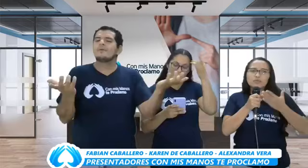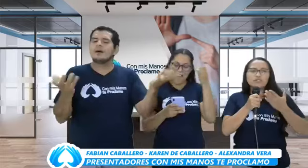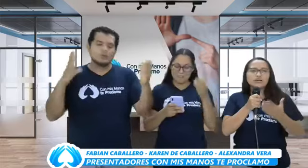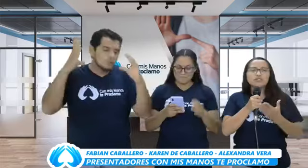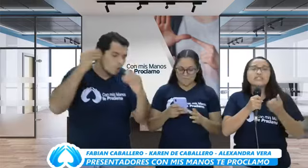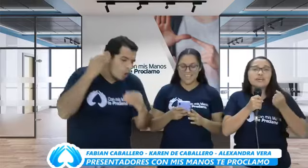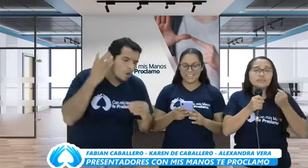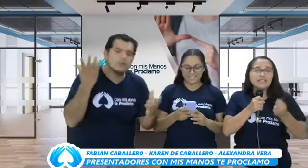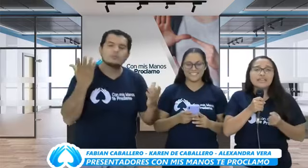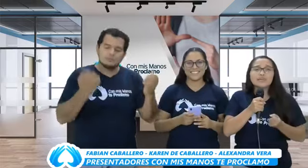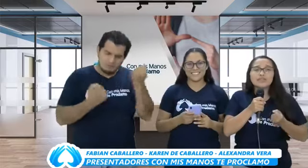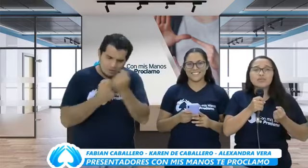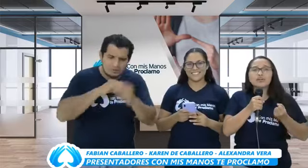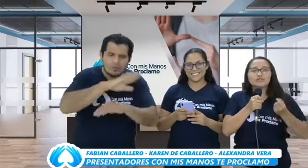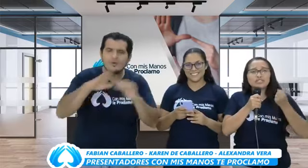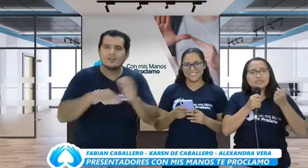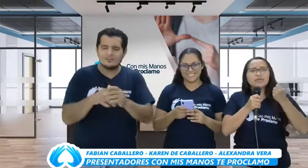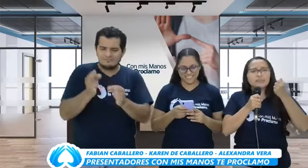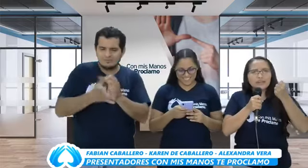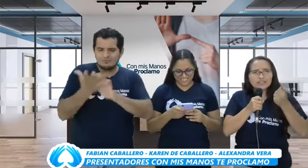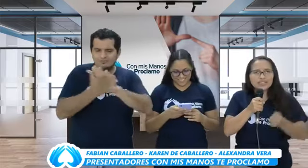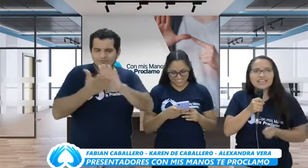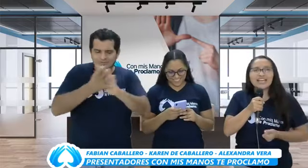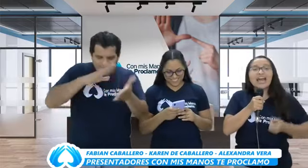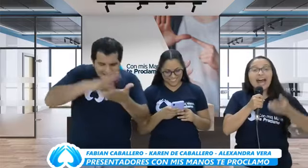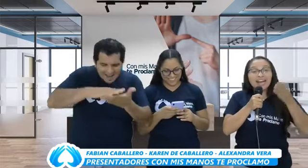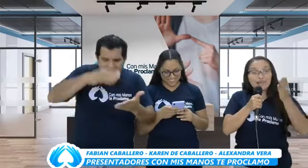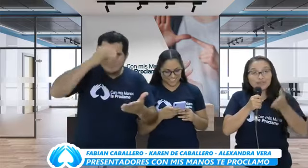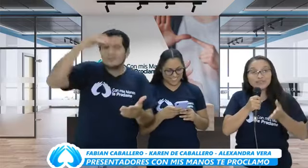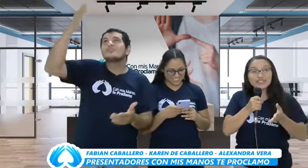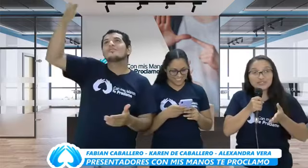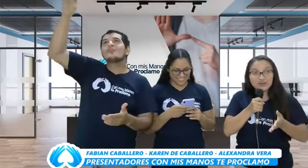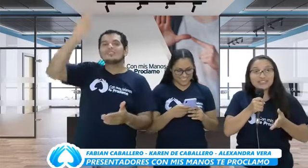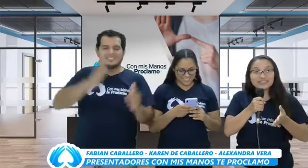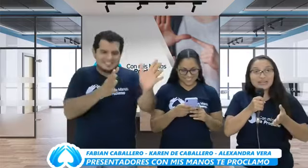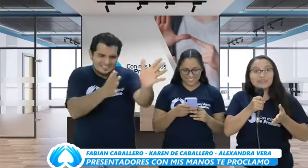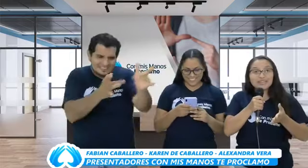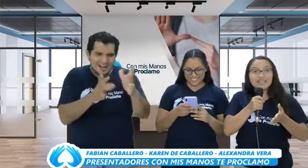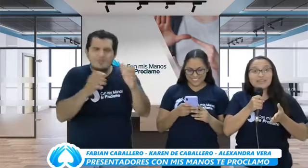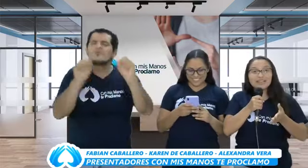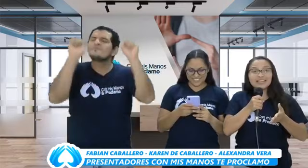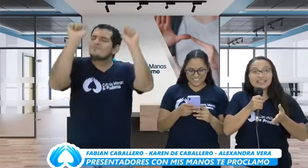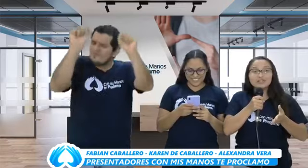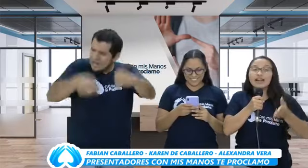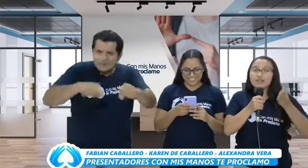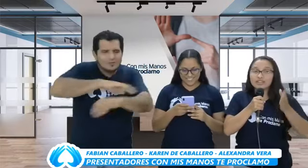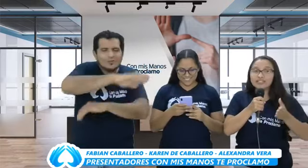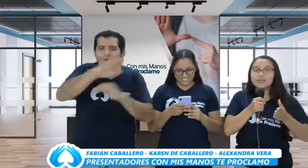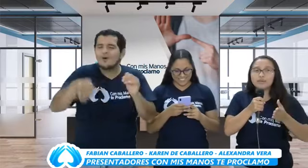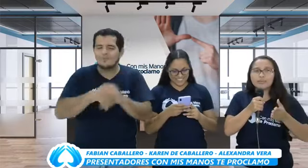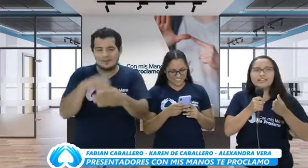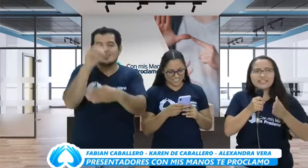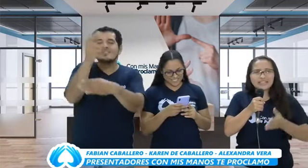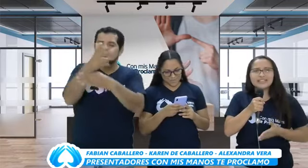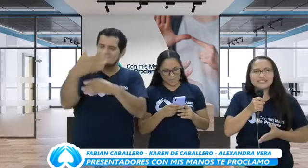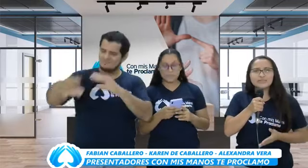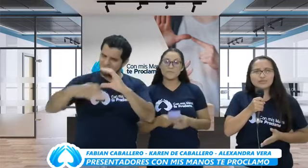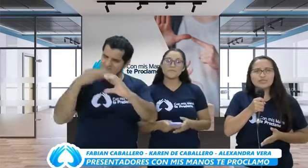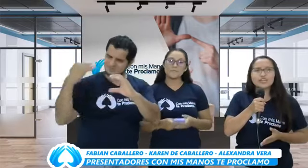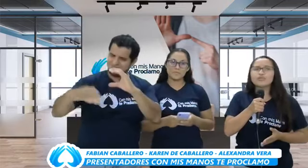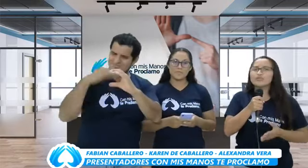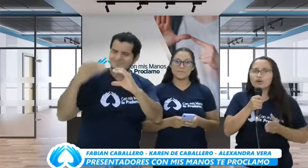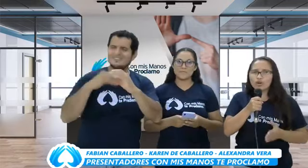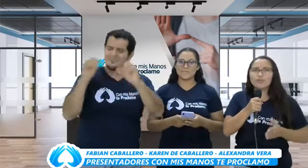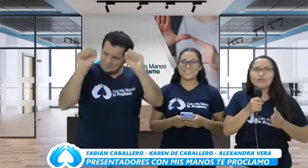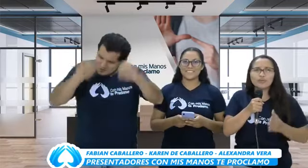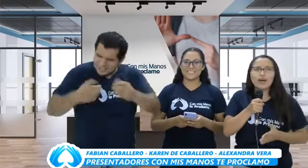ayudando, siempre nos está motivando y también le pedimos que ustedes también practiquen, a las personas sordas también que miran esto y las oyentes también practiquen este